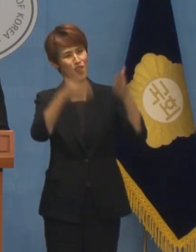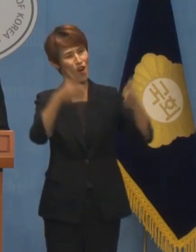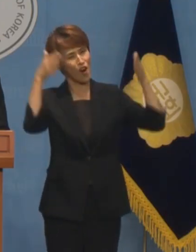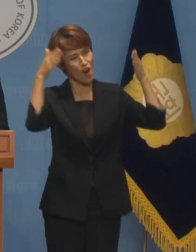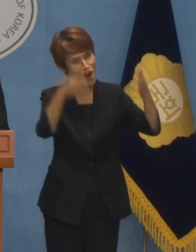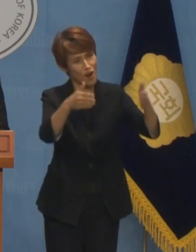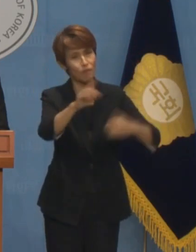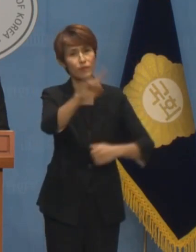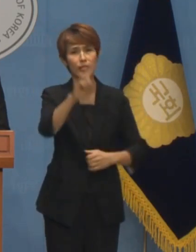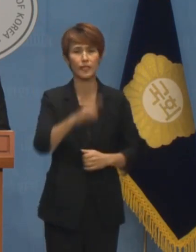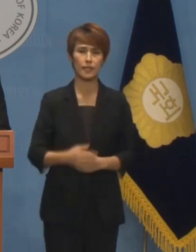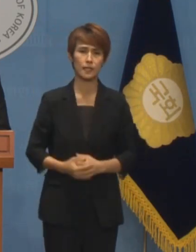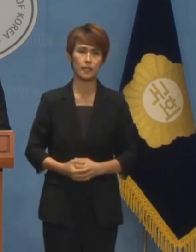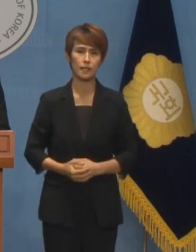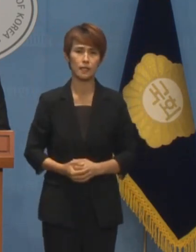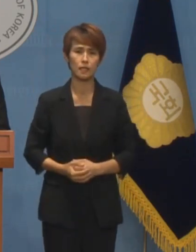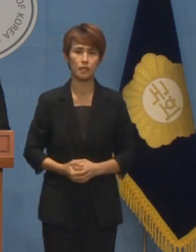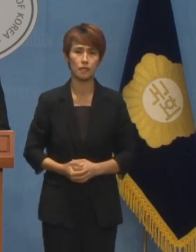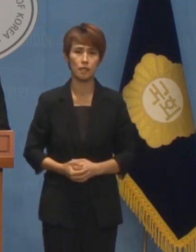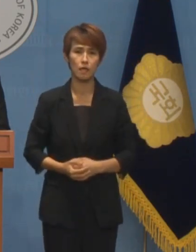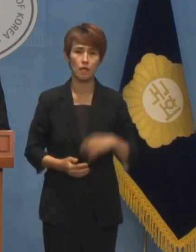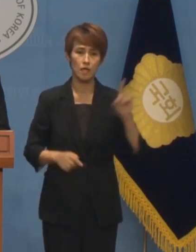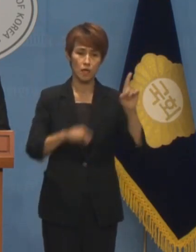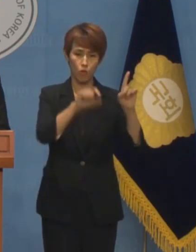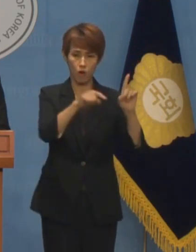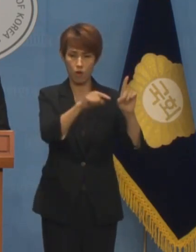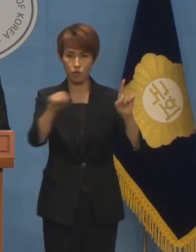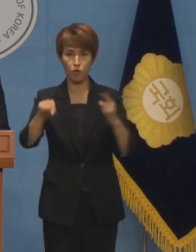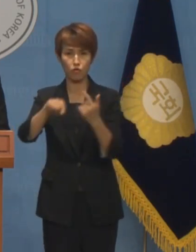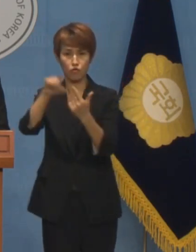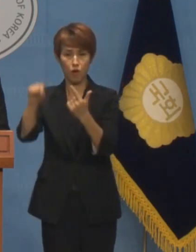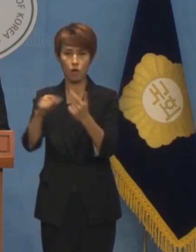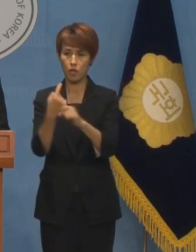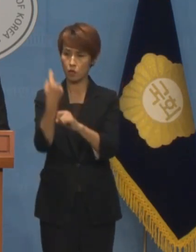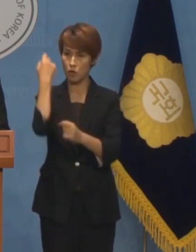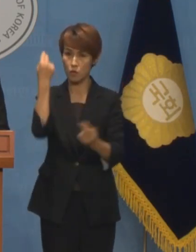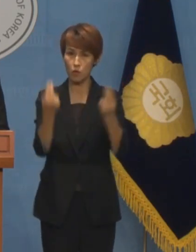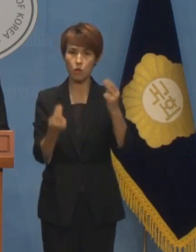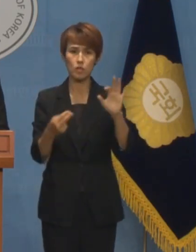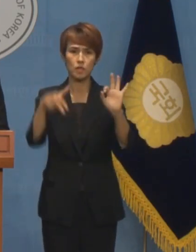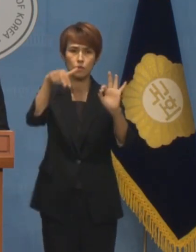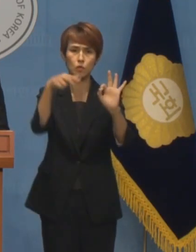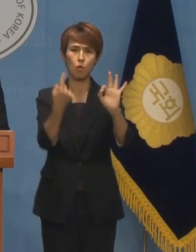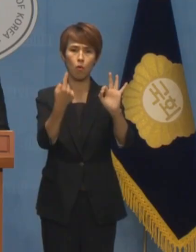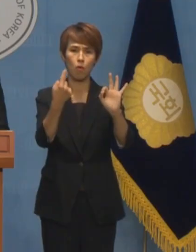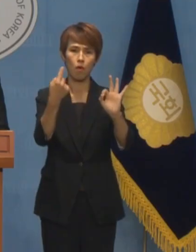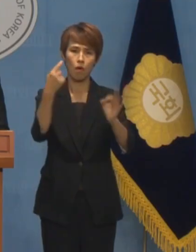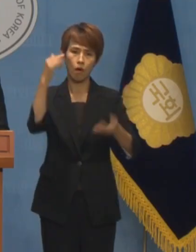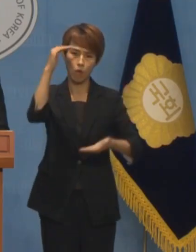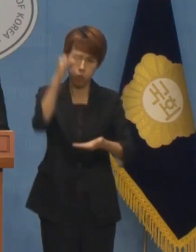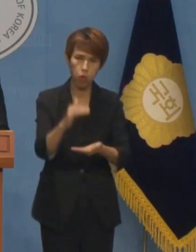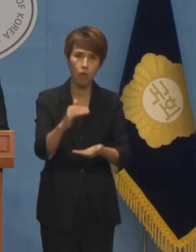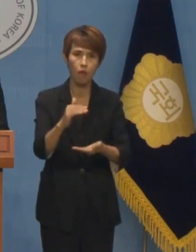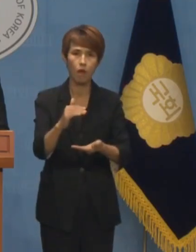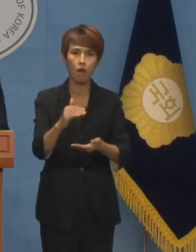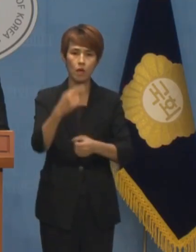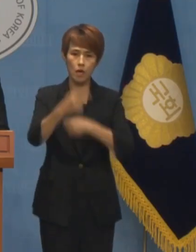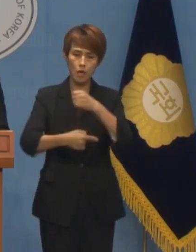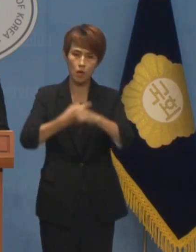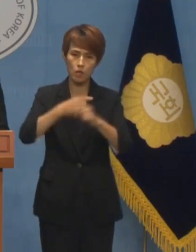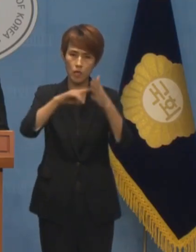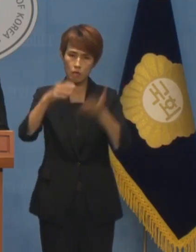황당합니다. 올해 상반기 국세 수입이 전년 대비 10조 원 감소하며 연간 세수 예상치의